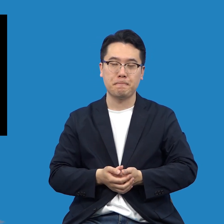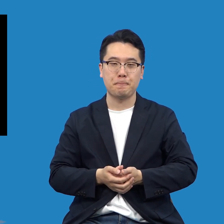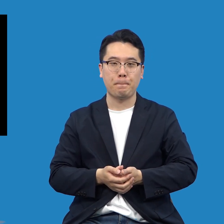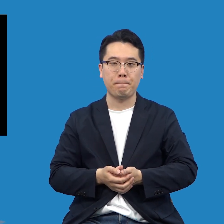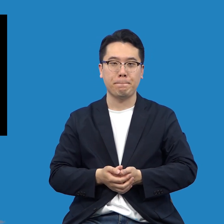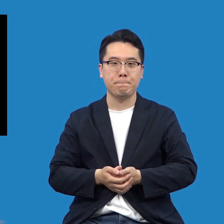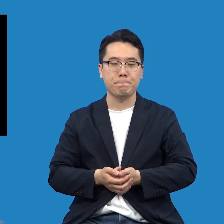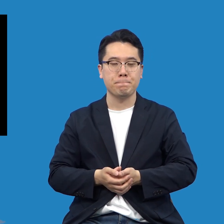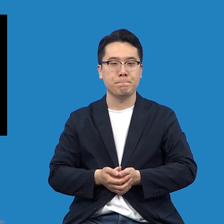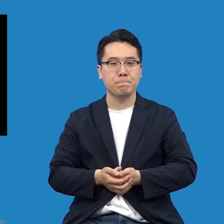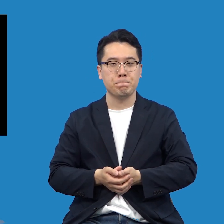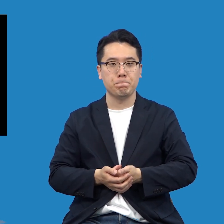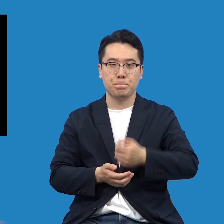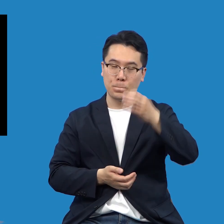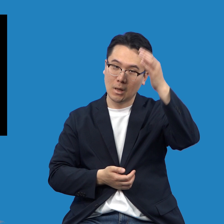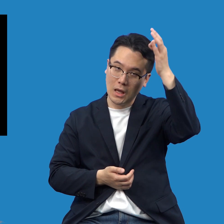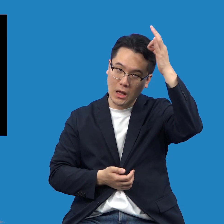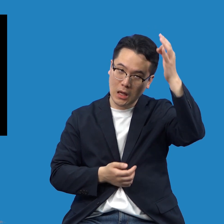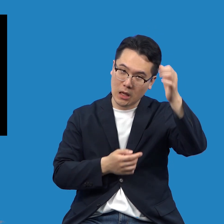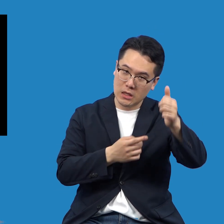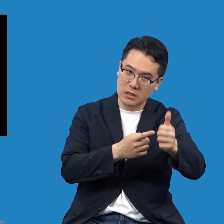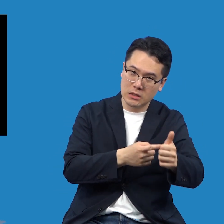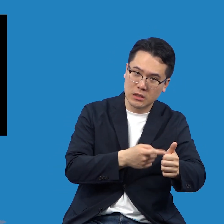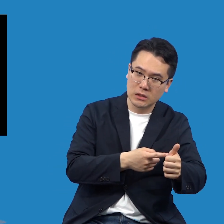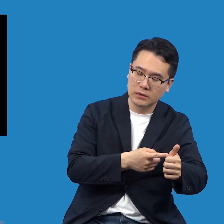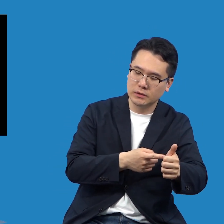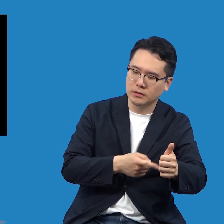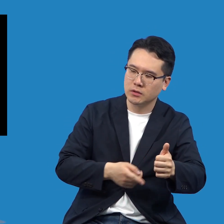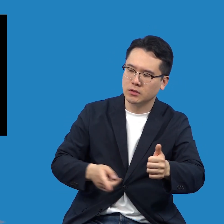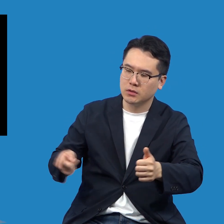엘리사는 그런 선생님을